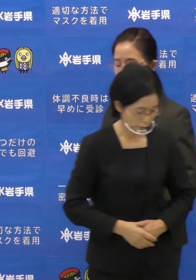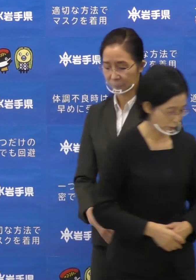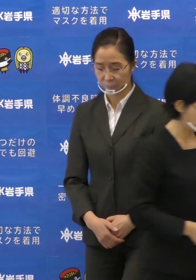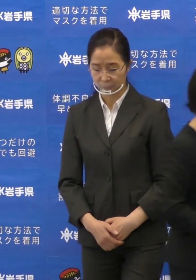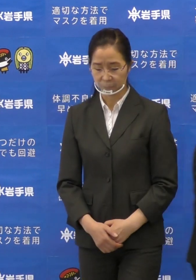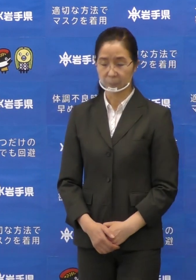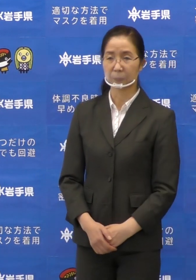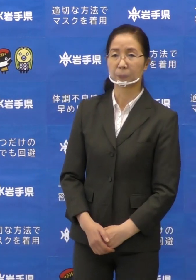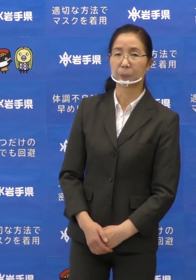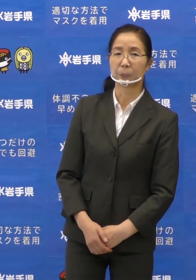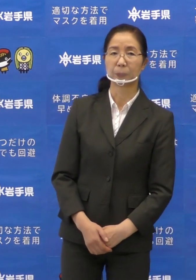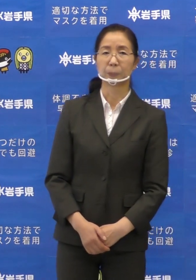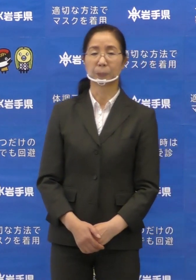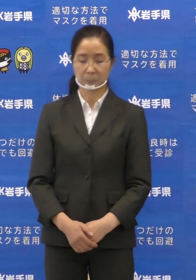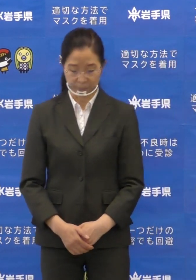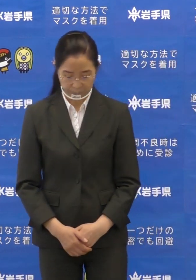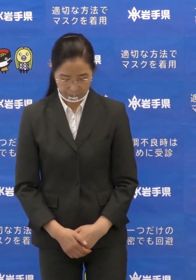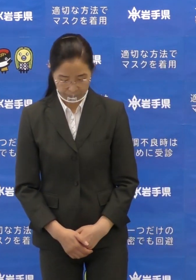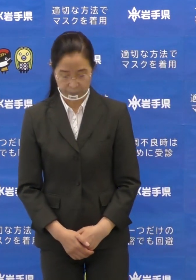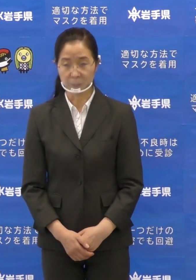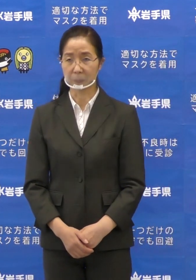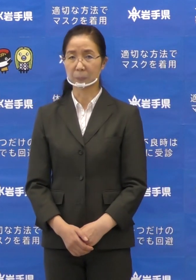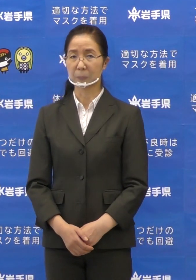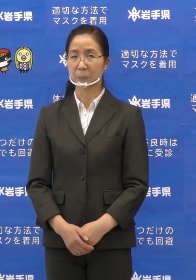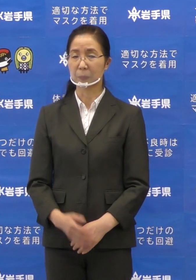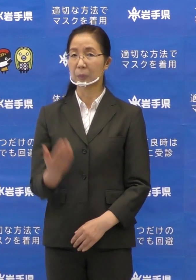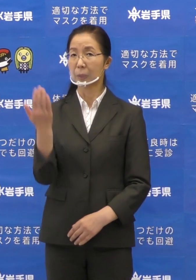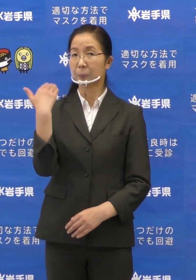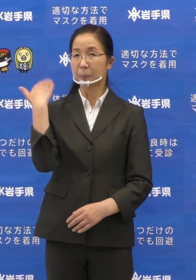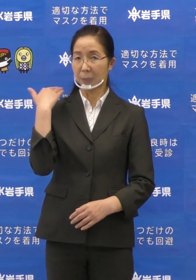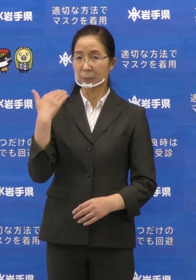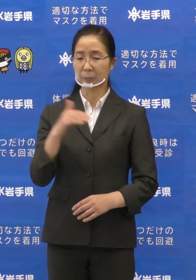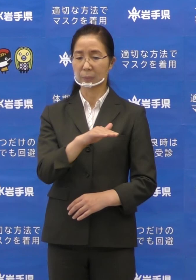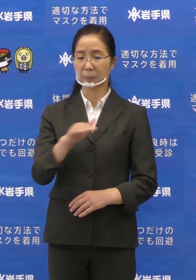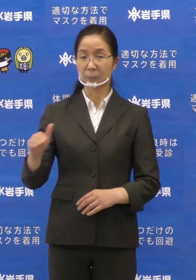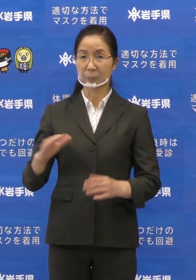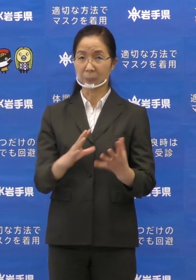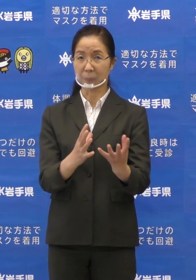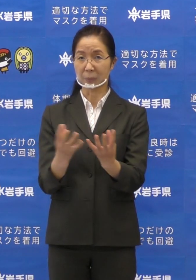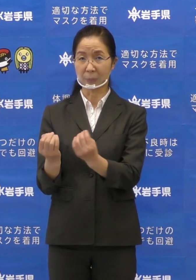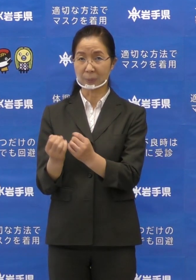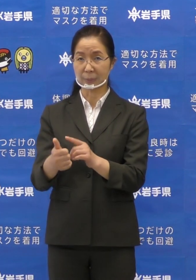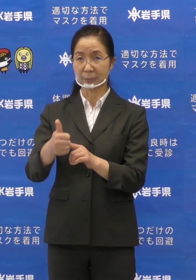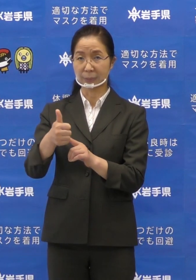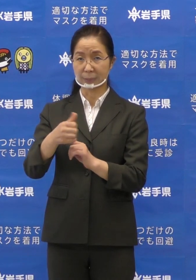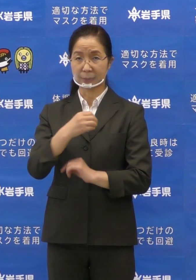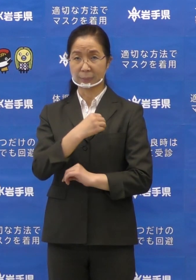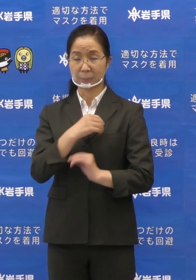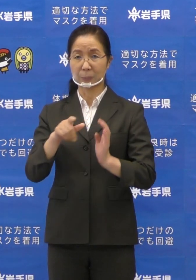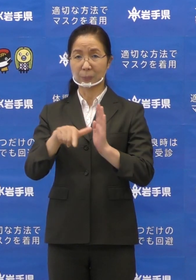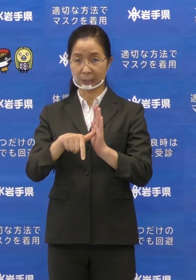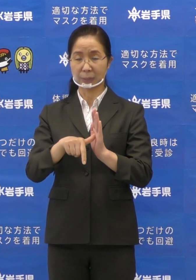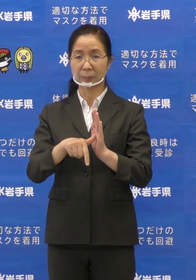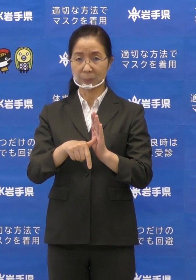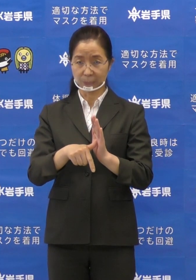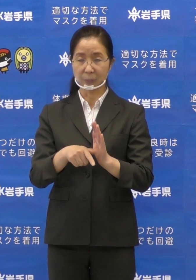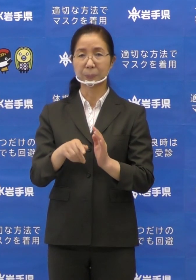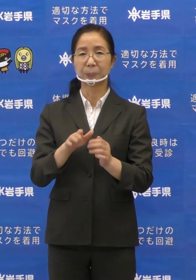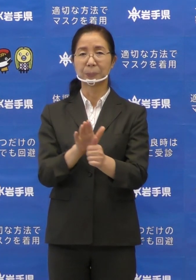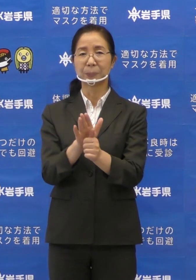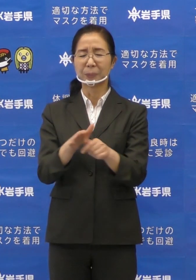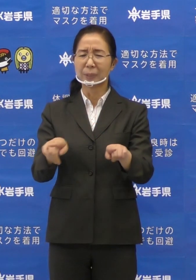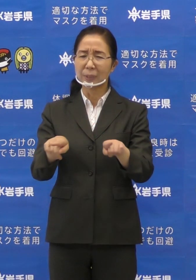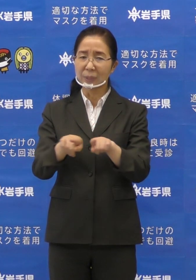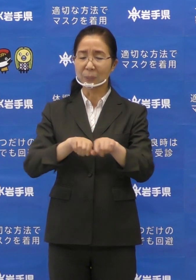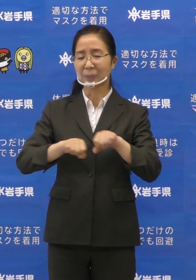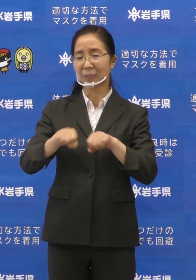ども、まあ、参院選の横沢議員の時が当選した時はだいぶ知事も一緒に、まあ、全県選挙だったのでだいぶ一緒に